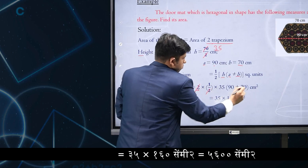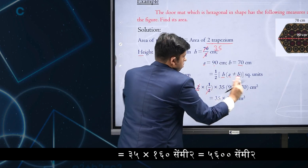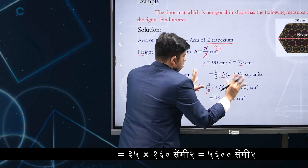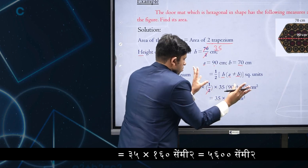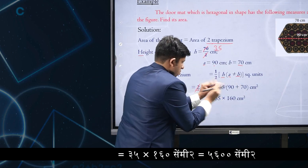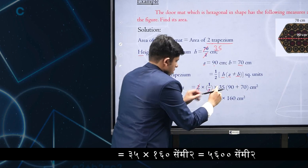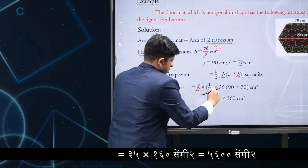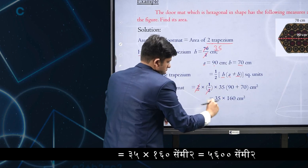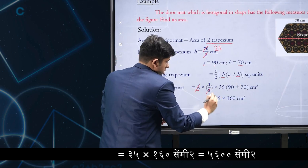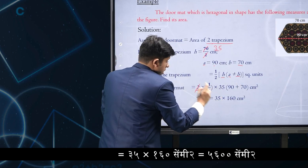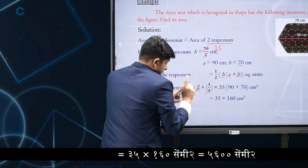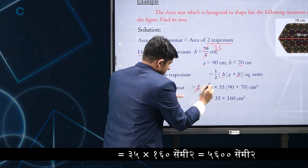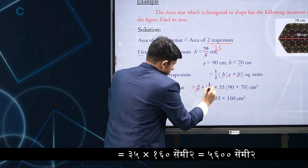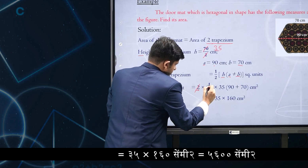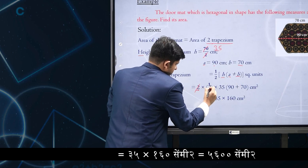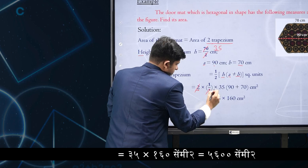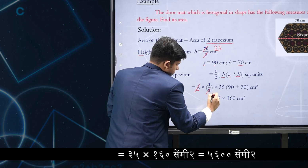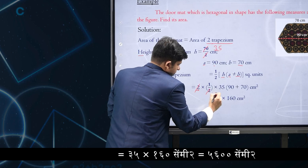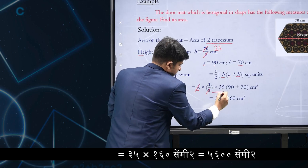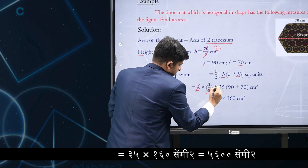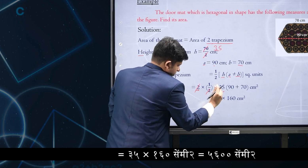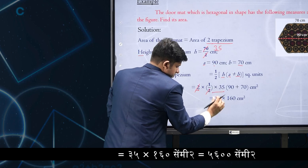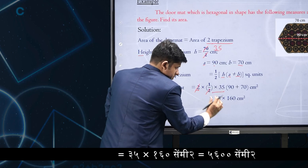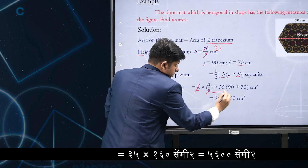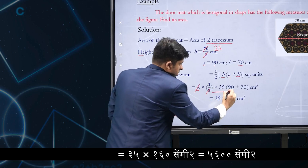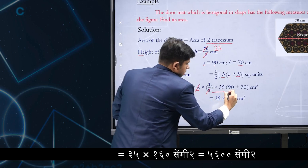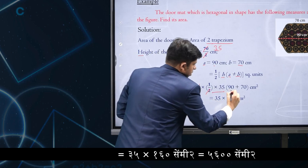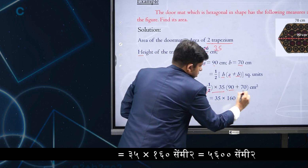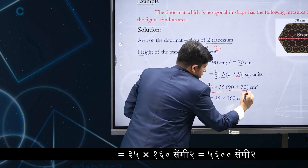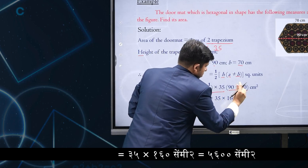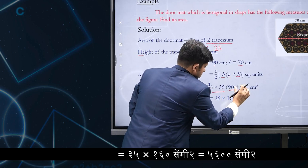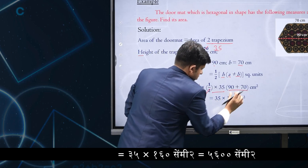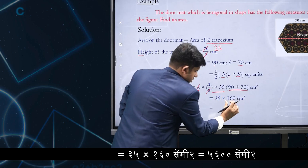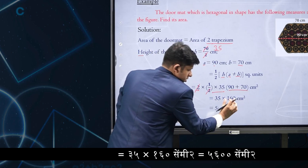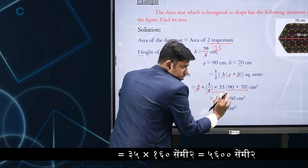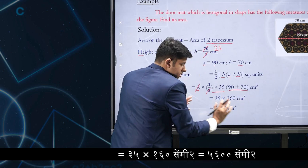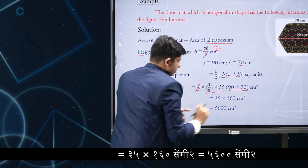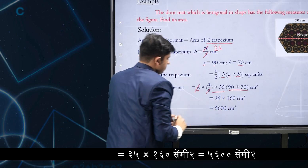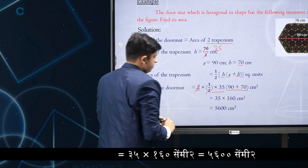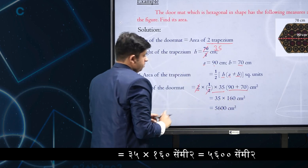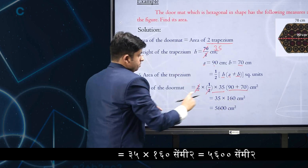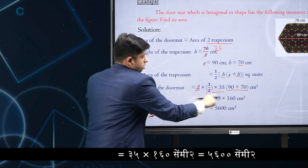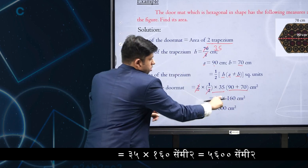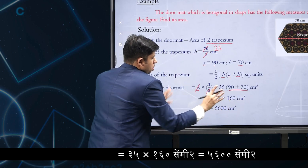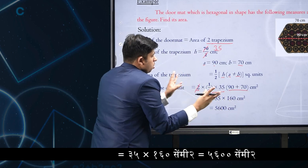That is equal to 35 into 160 centimeters. That is equal to